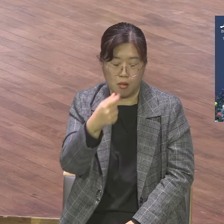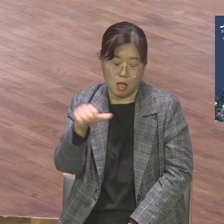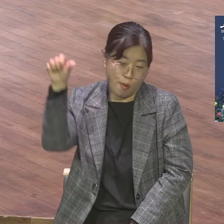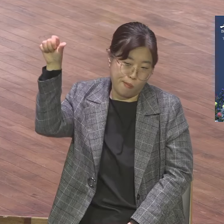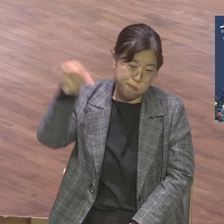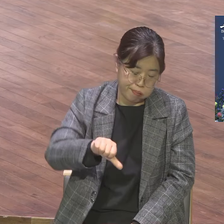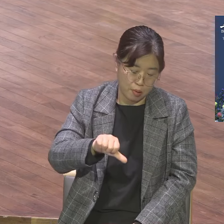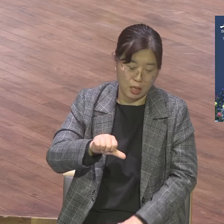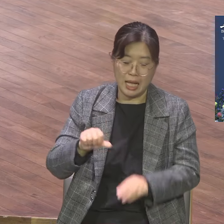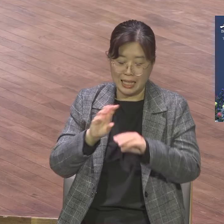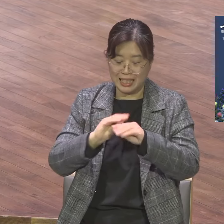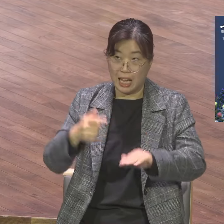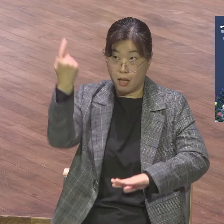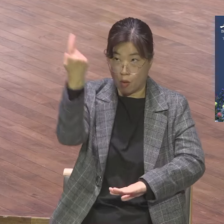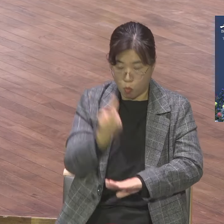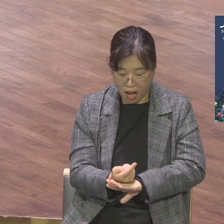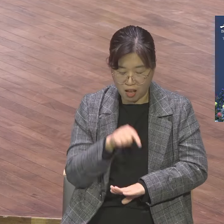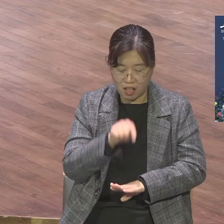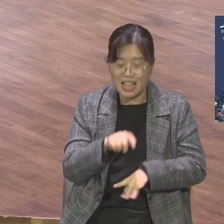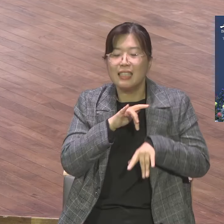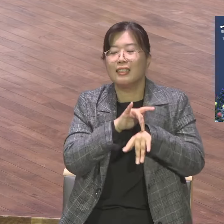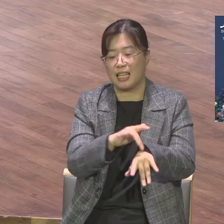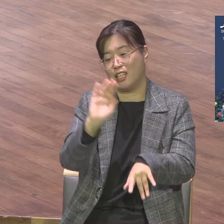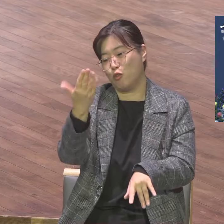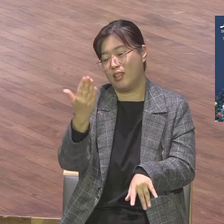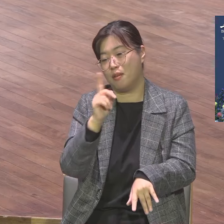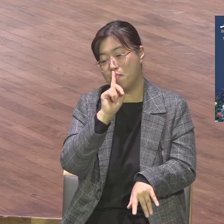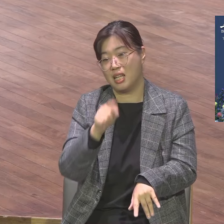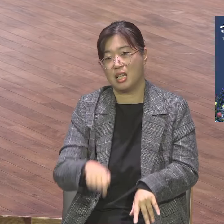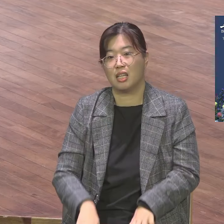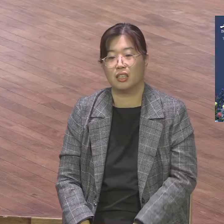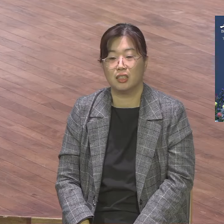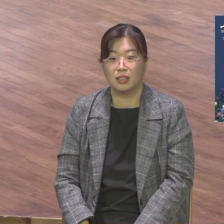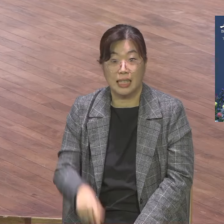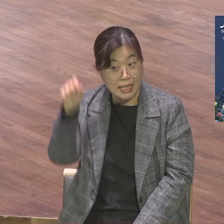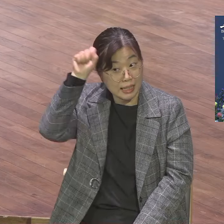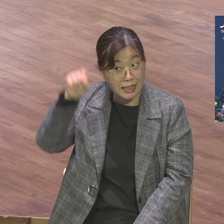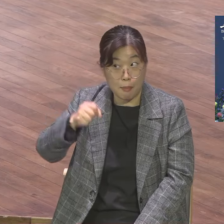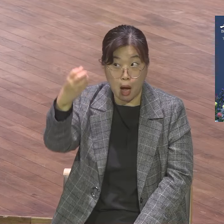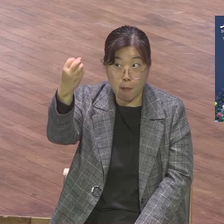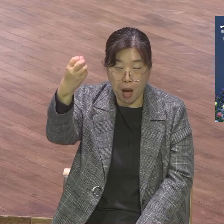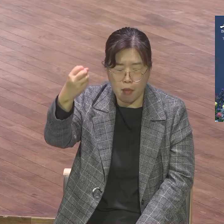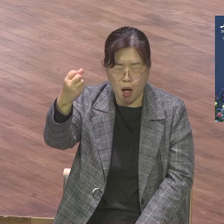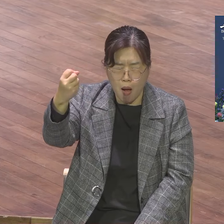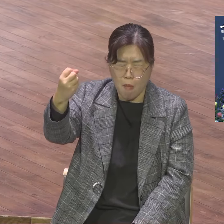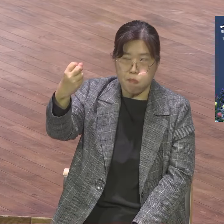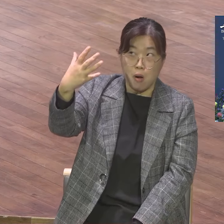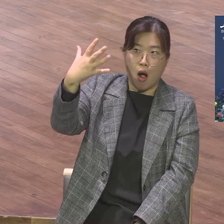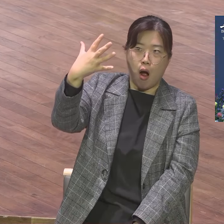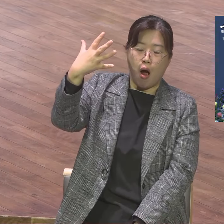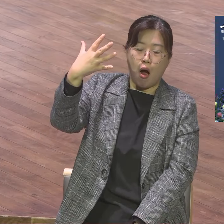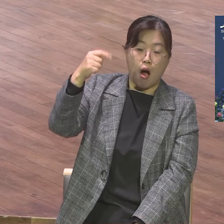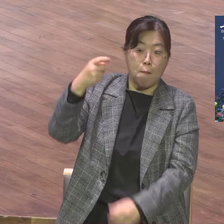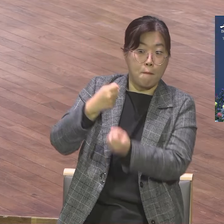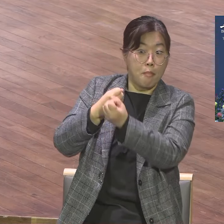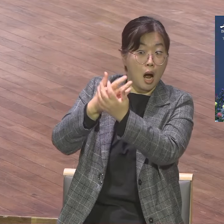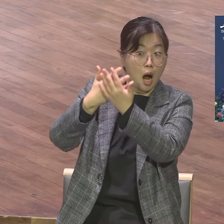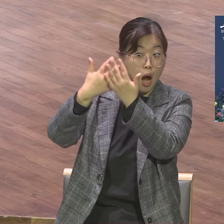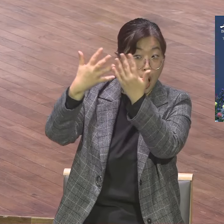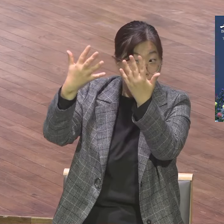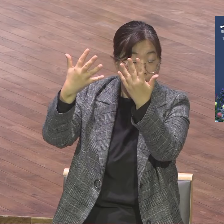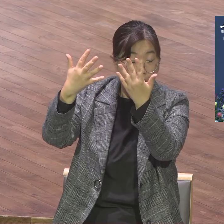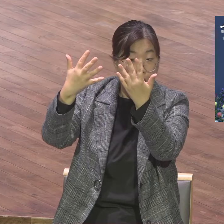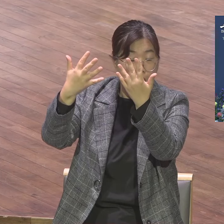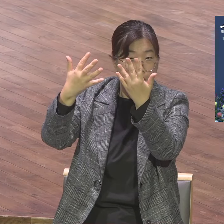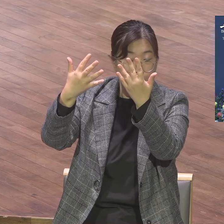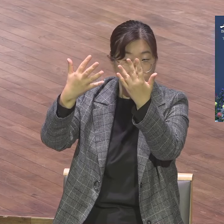비유를 했느냐. 그 비유는 그 이유가 있습니다. 새벽별이 아무리 밝게 비추어도